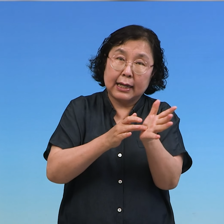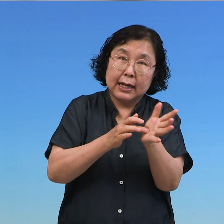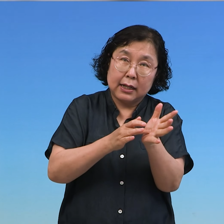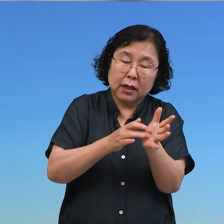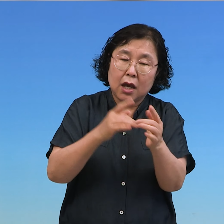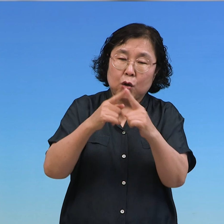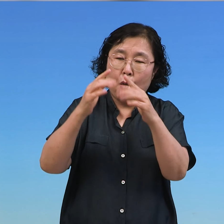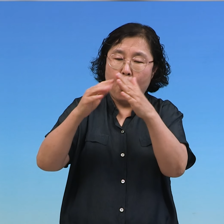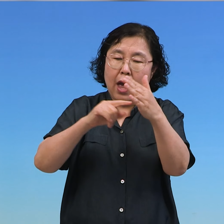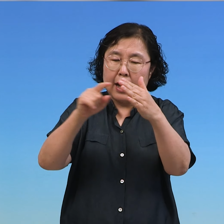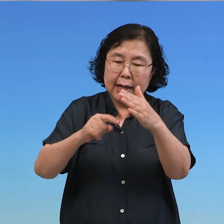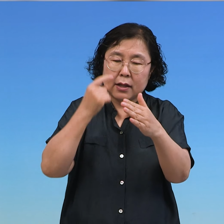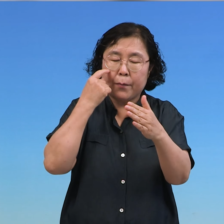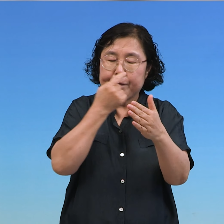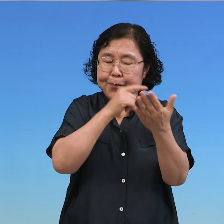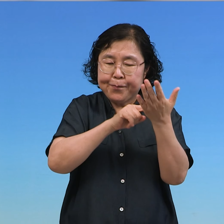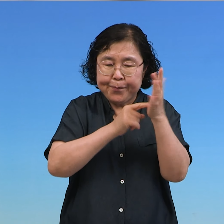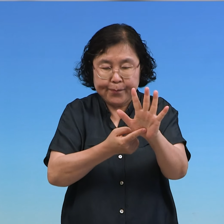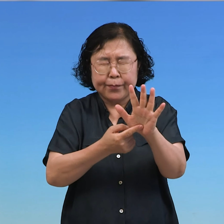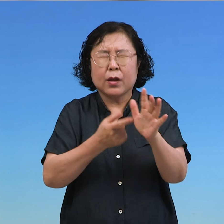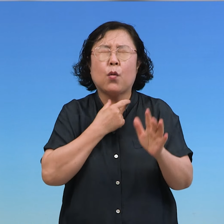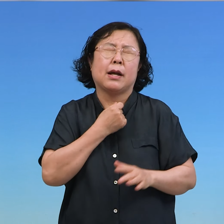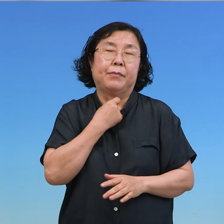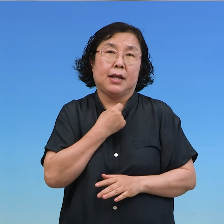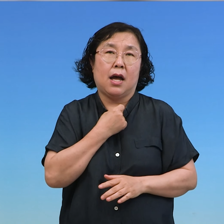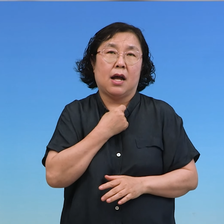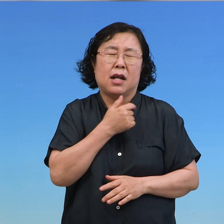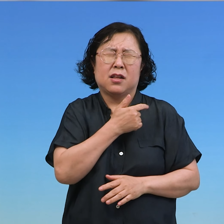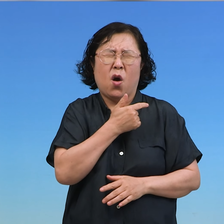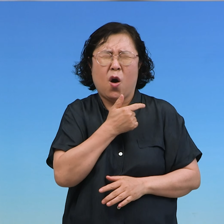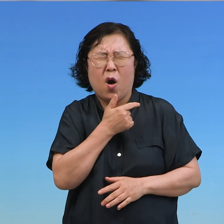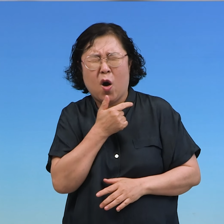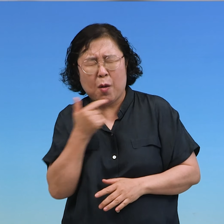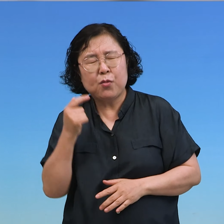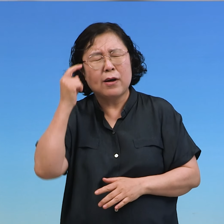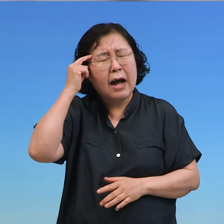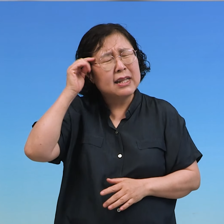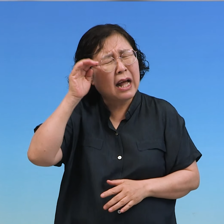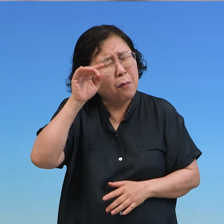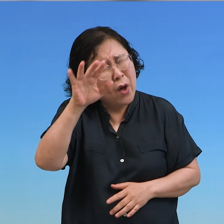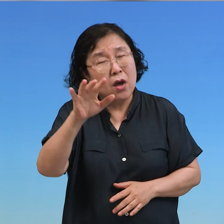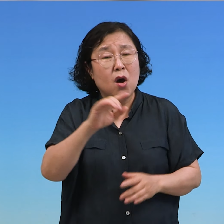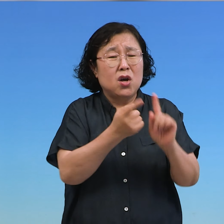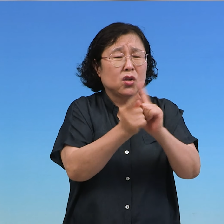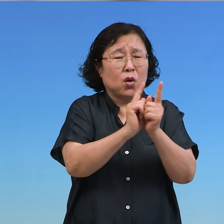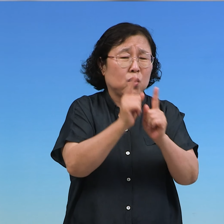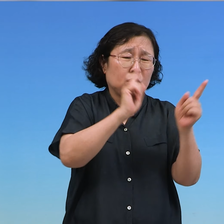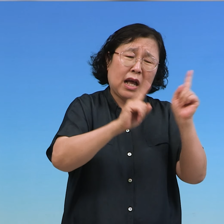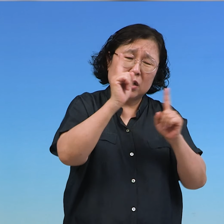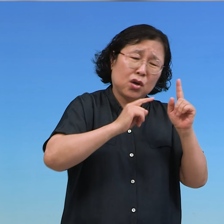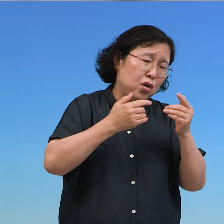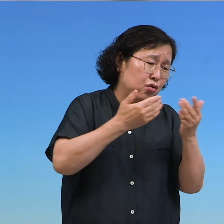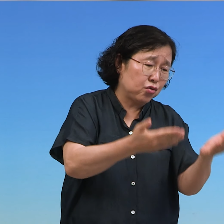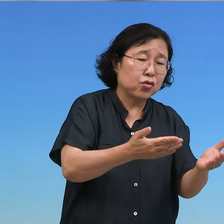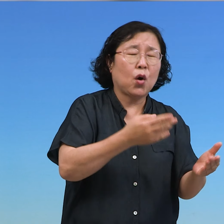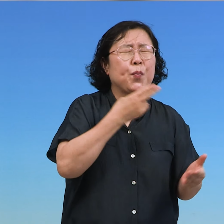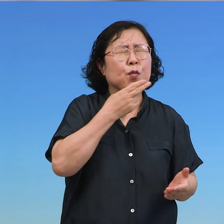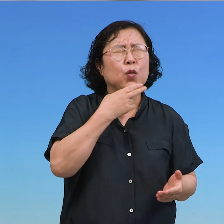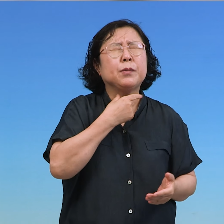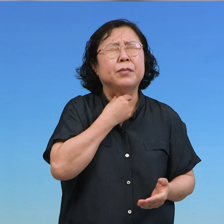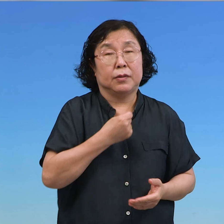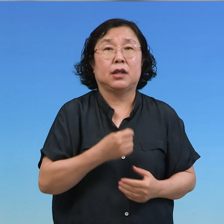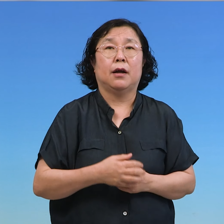정말 저는 사모합니다 분나 우리 교회는 정말 비수로 찔러 피 흘리게 하는 사람이 없었으면 좋겠습니다